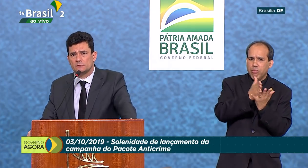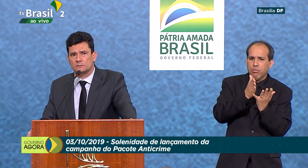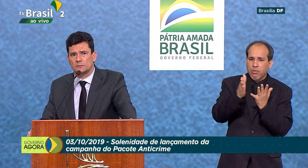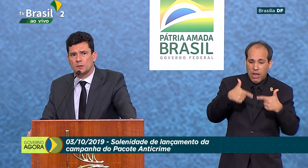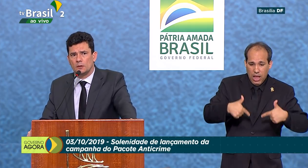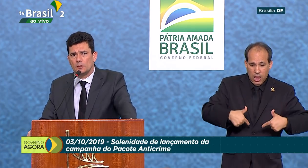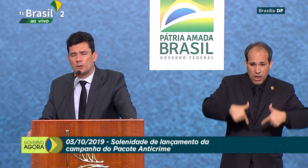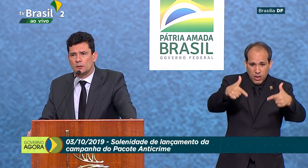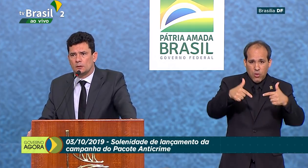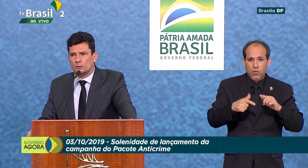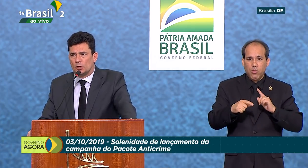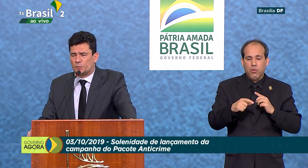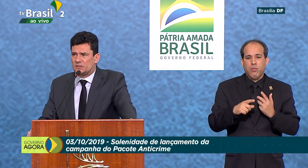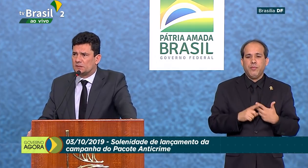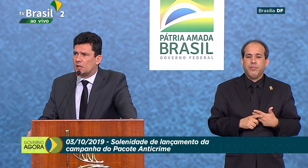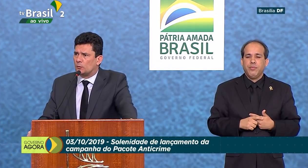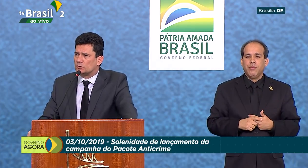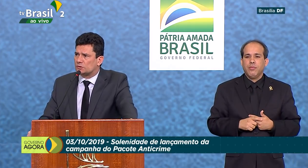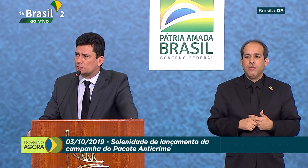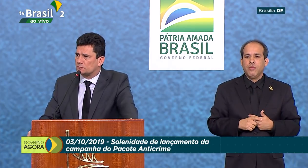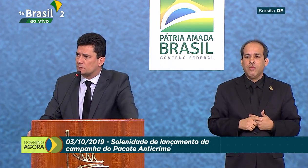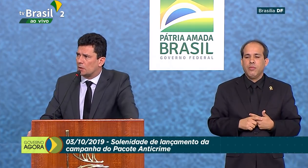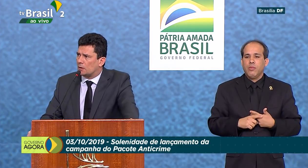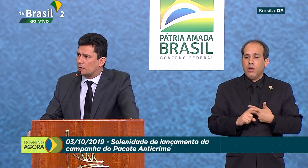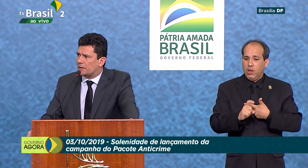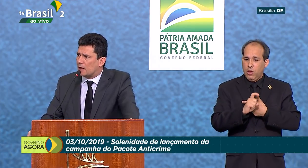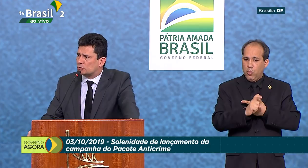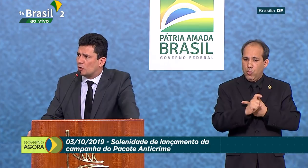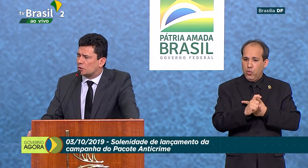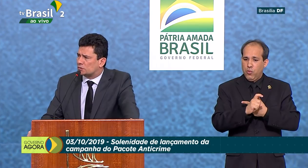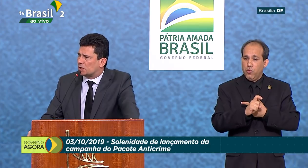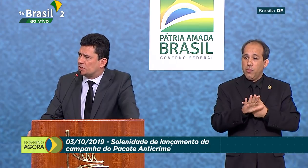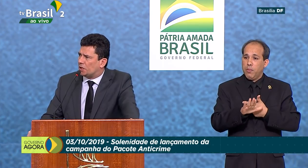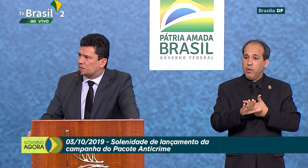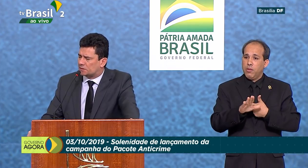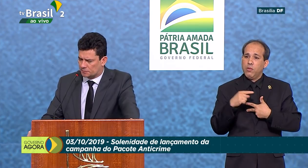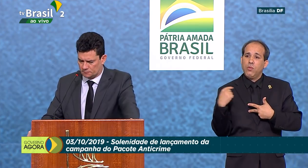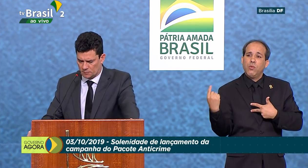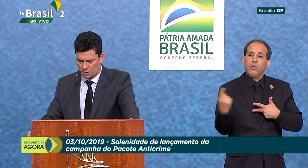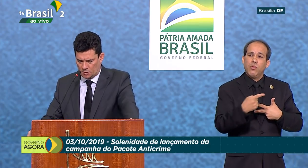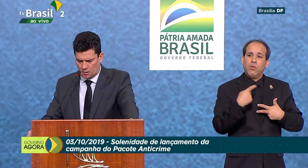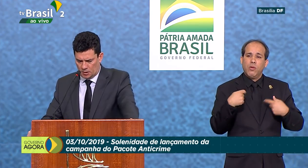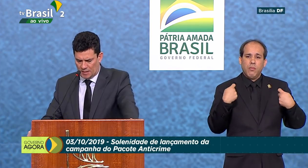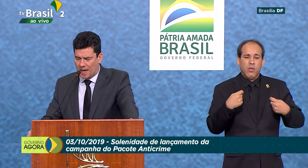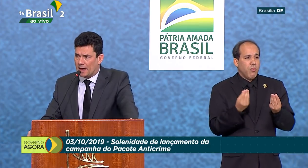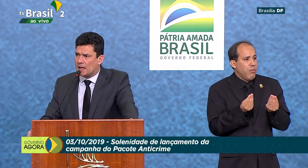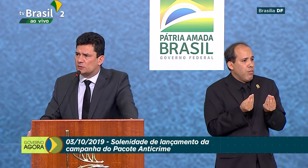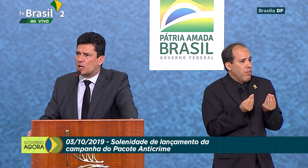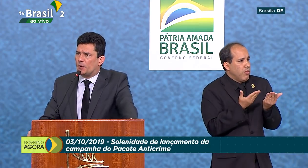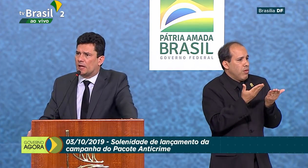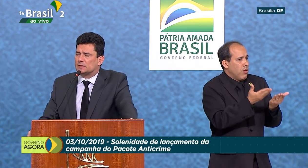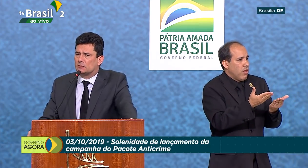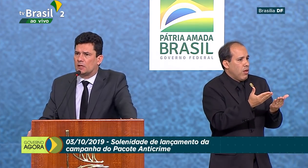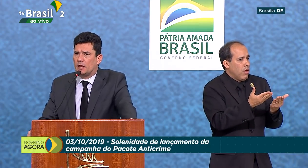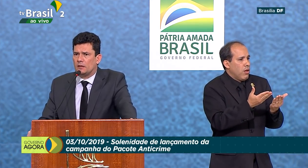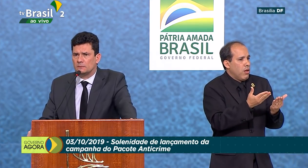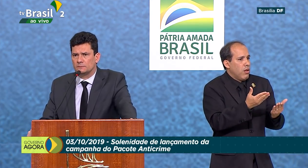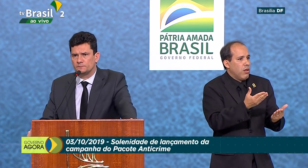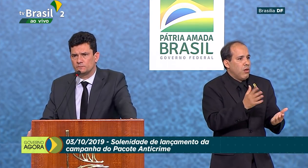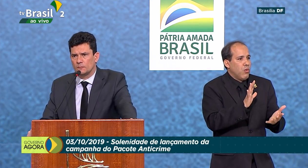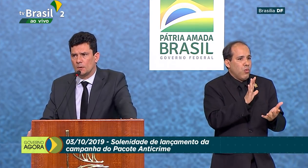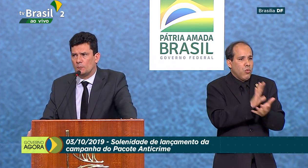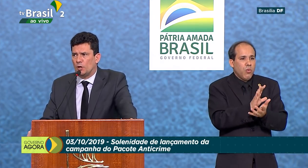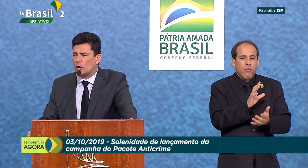executivas, nós precisamos dar aos nossos agentes encarregados da aplicação da